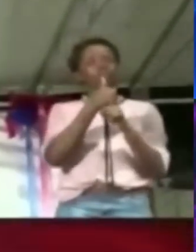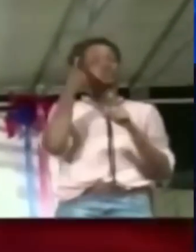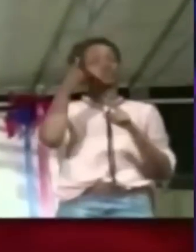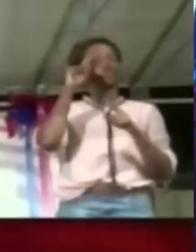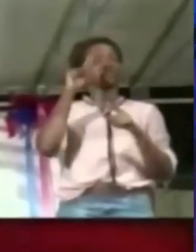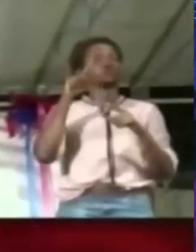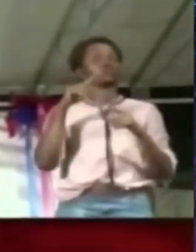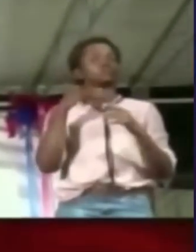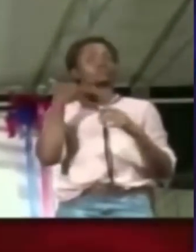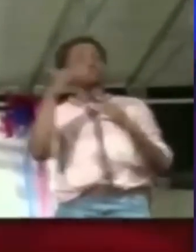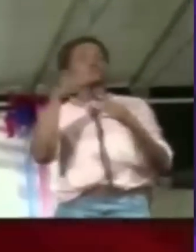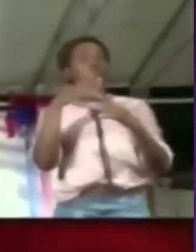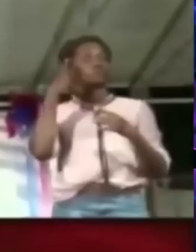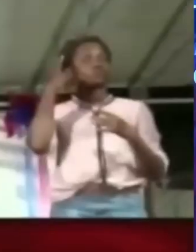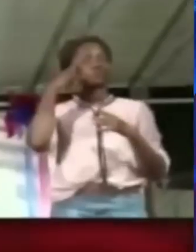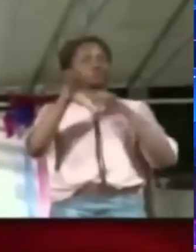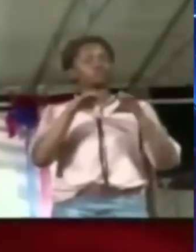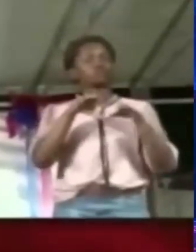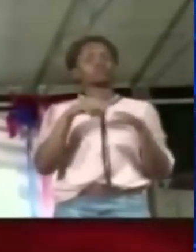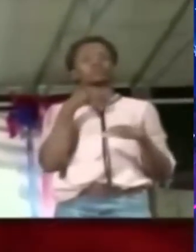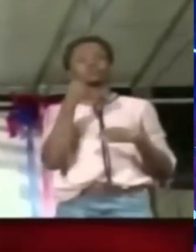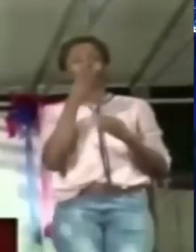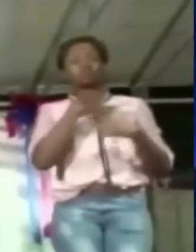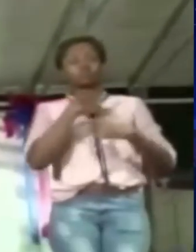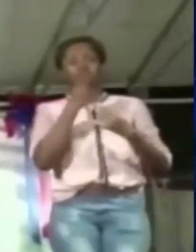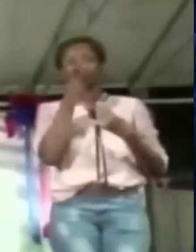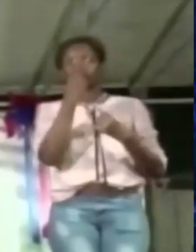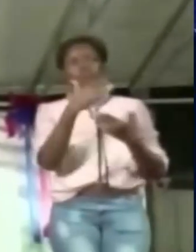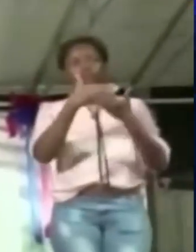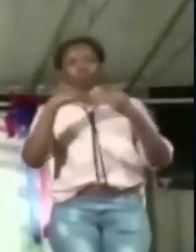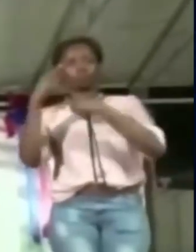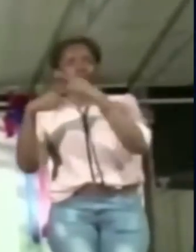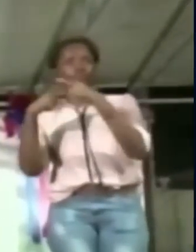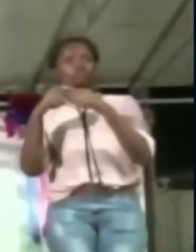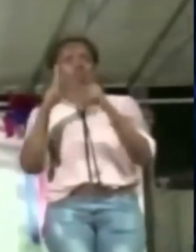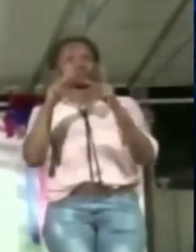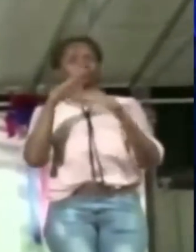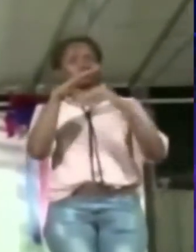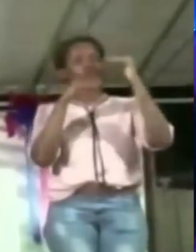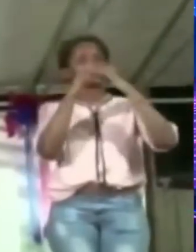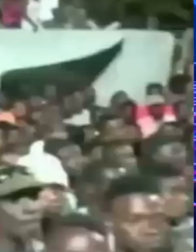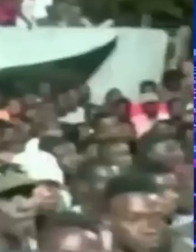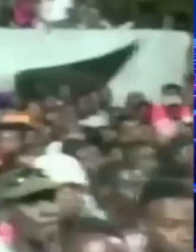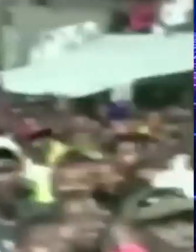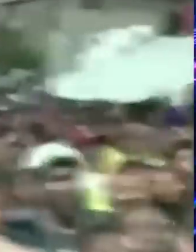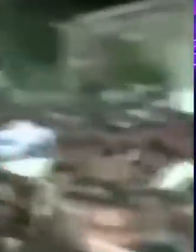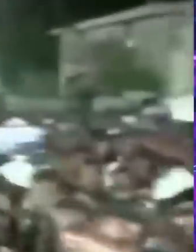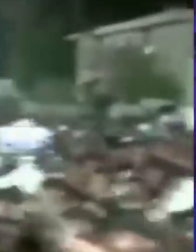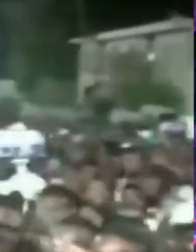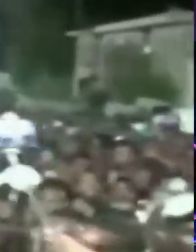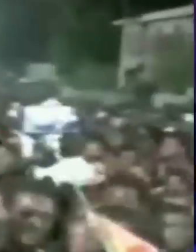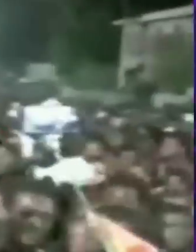moi t'arrête, franchement, avant d'aller, ouais que compagnie la construit pour commencer.